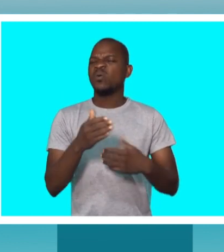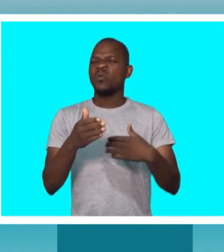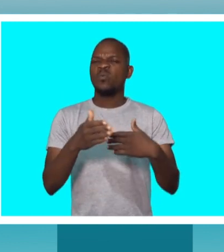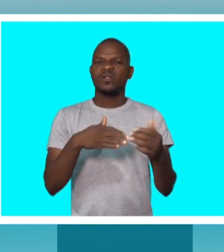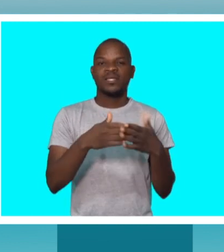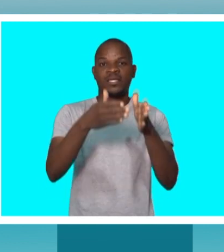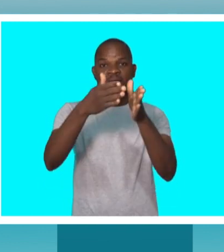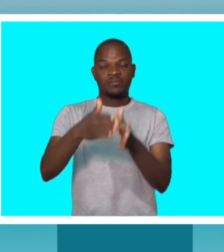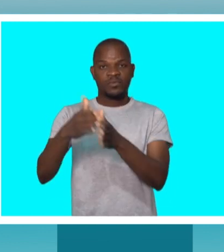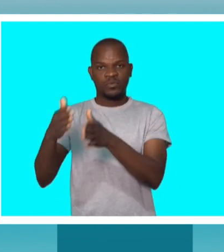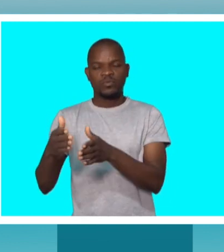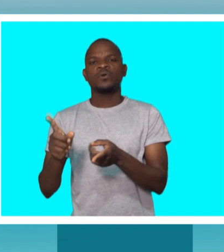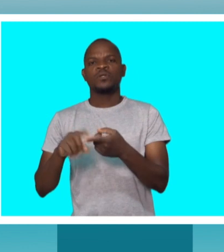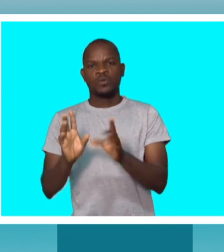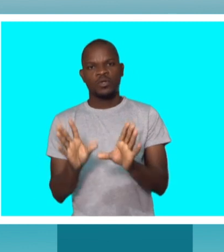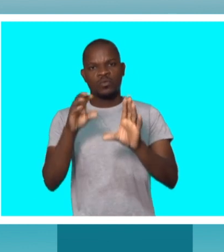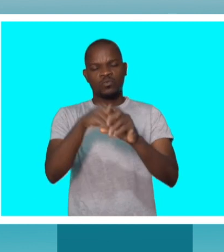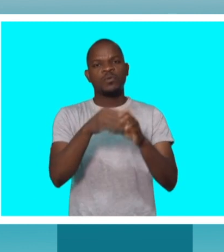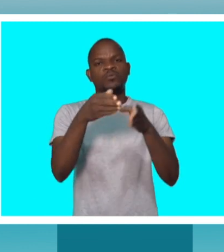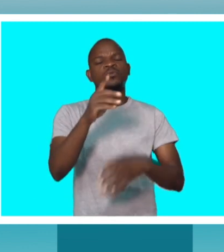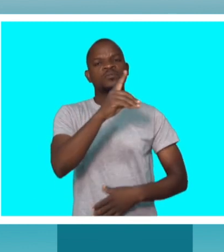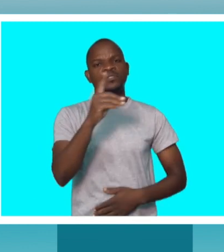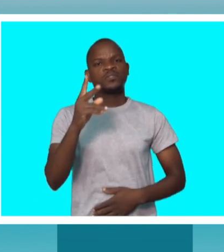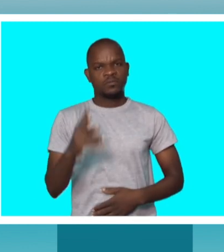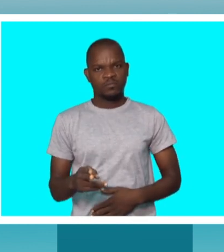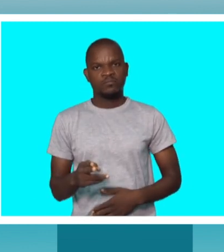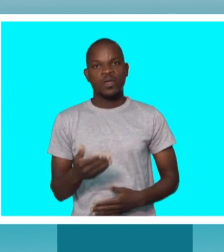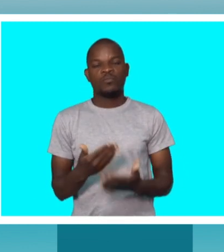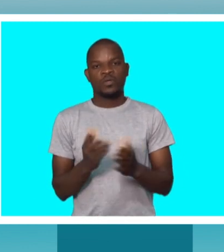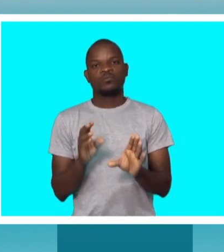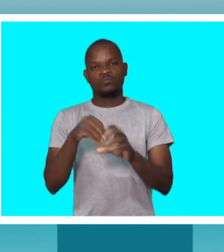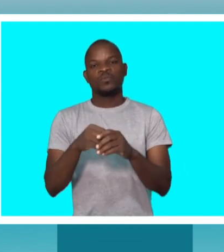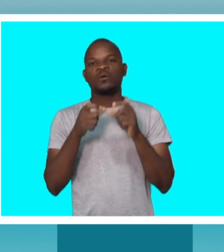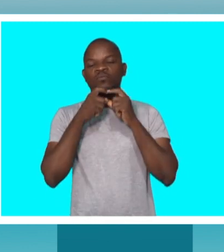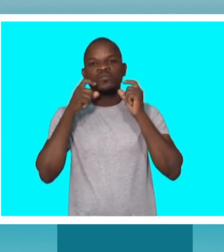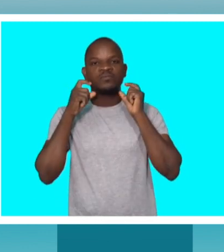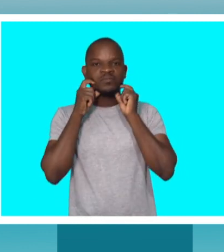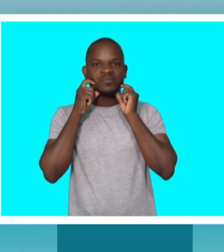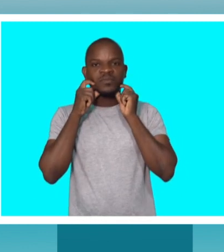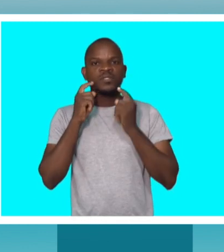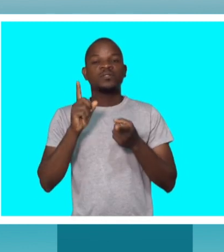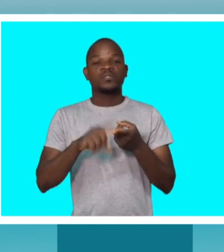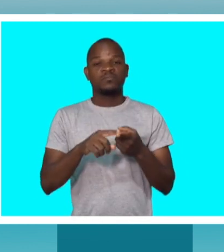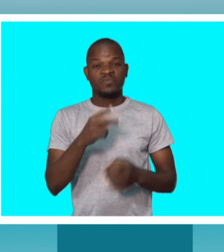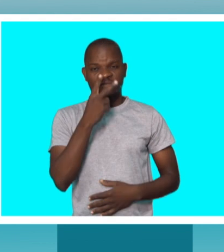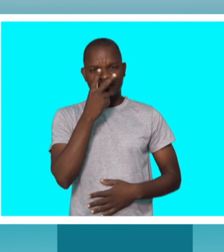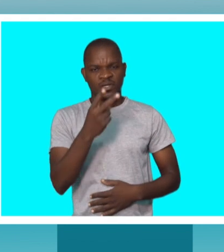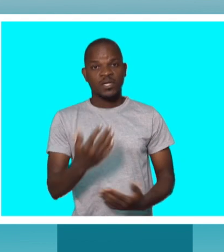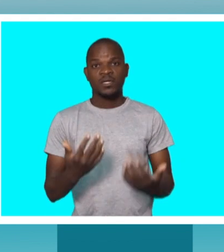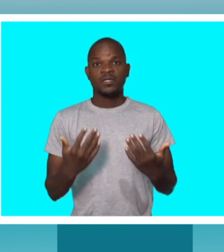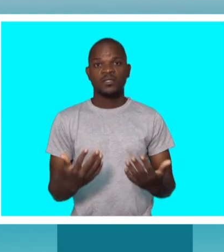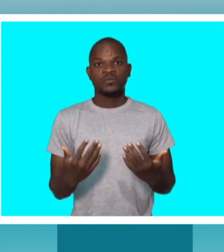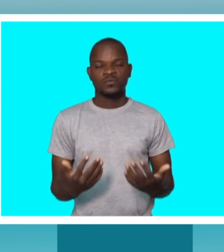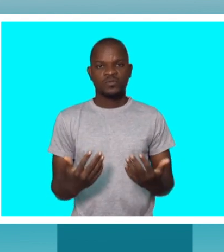para qualquer ser humano, incluindo as pessoas com deficiência que faz parte deste Moçambique. Para ver